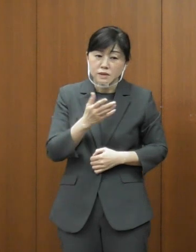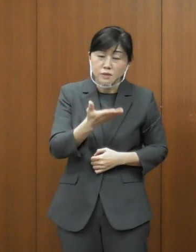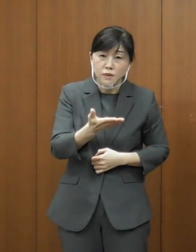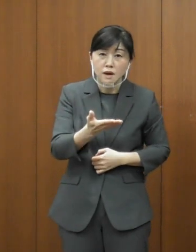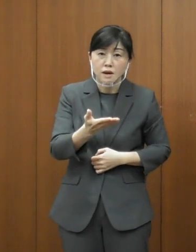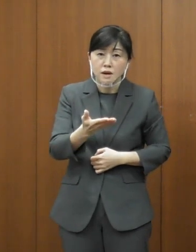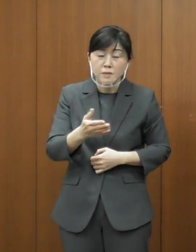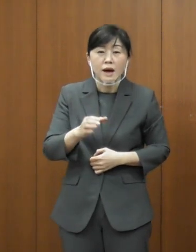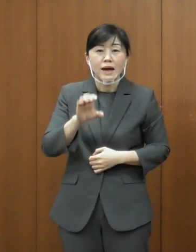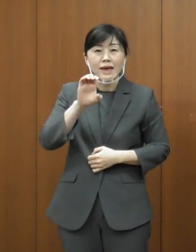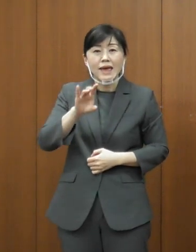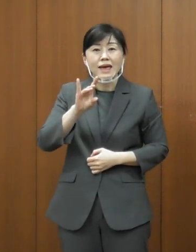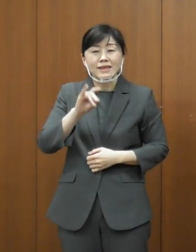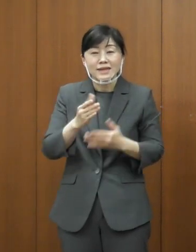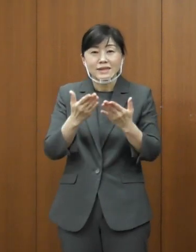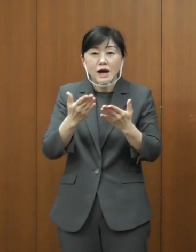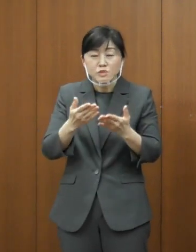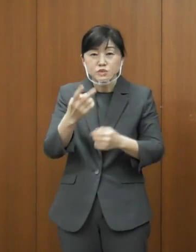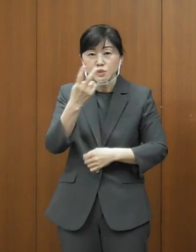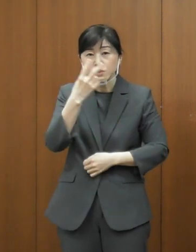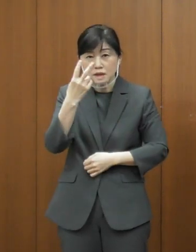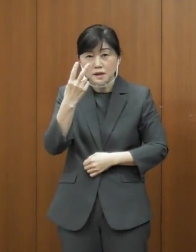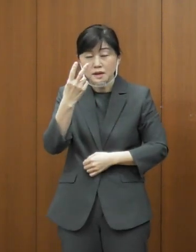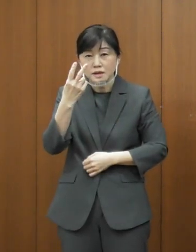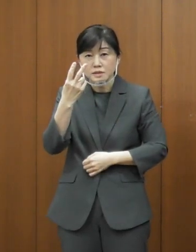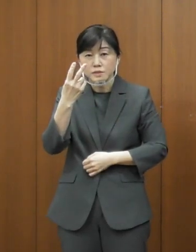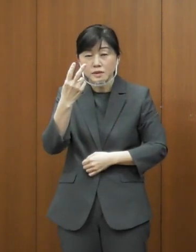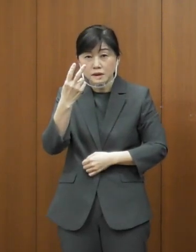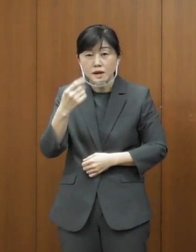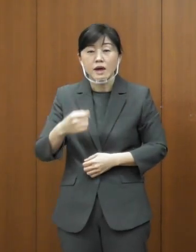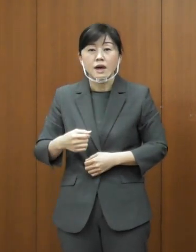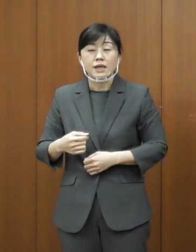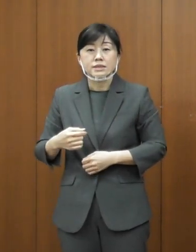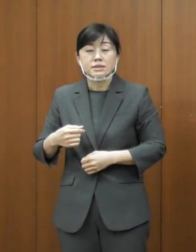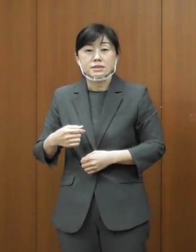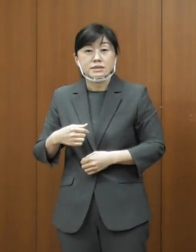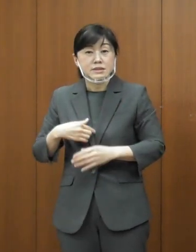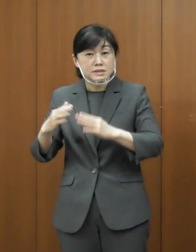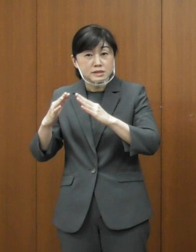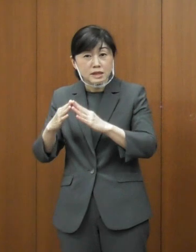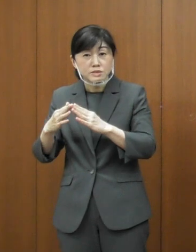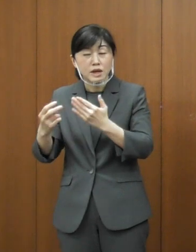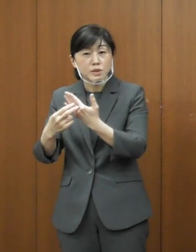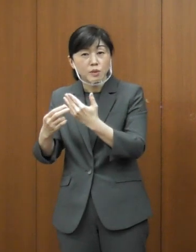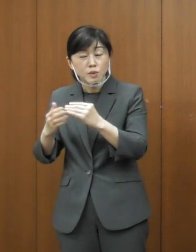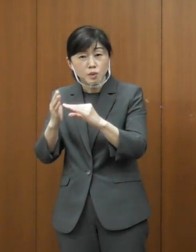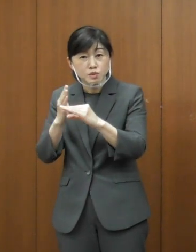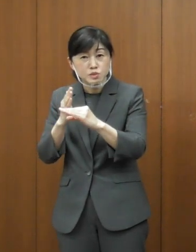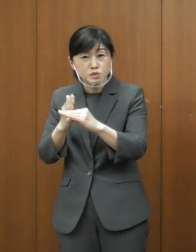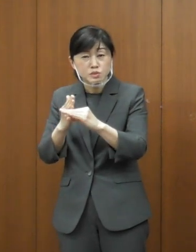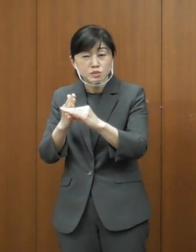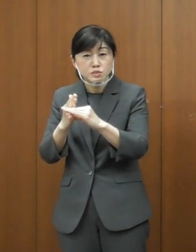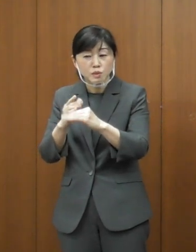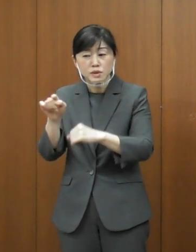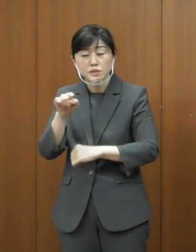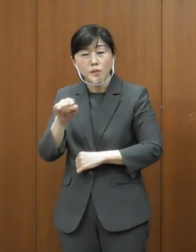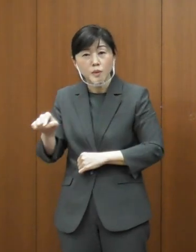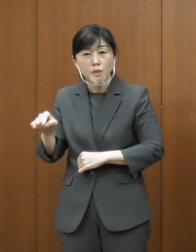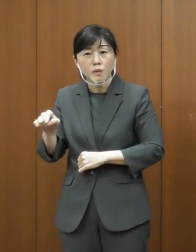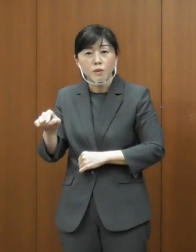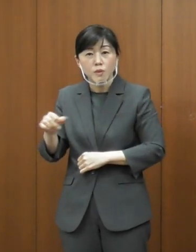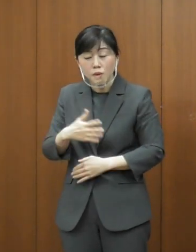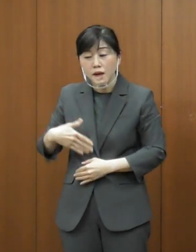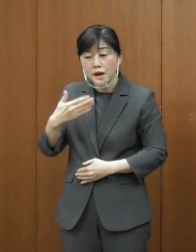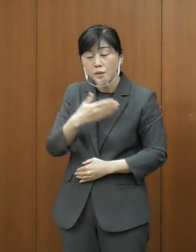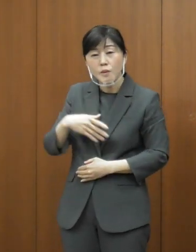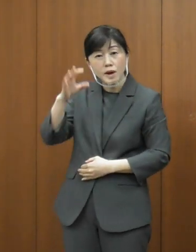や、自宅の療養中の方、自宅で健康観察をする、